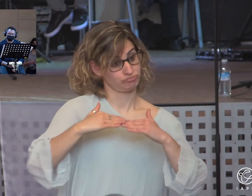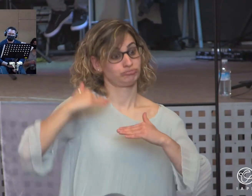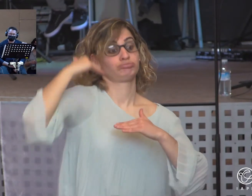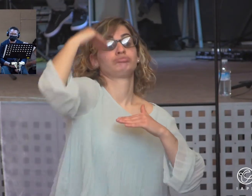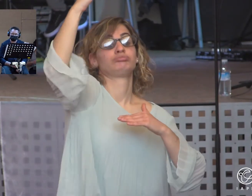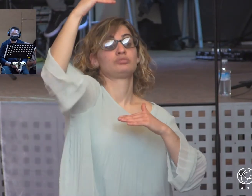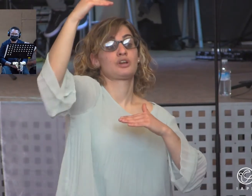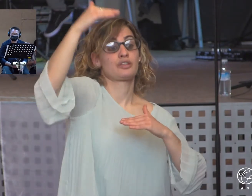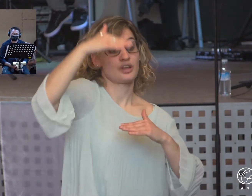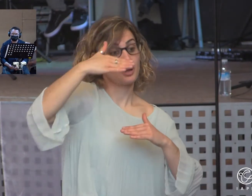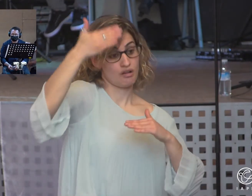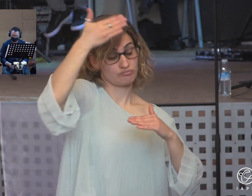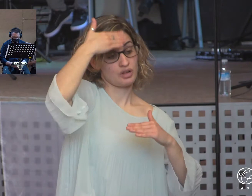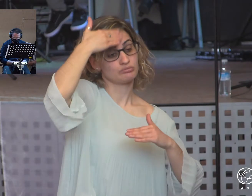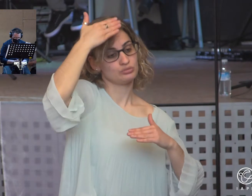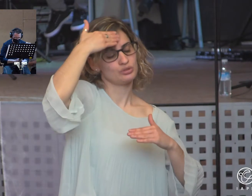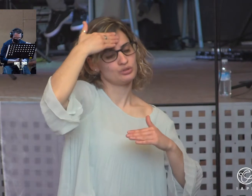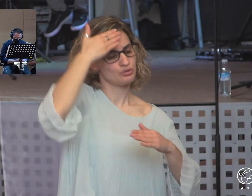es preciosa.